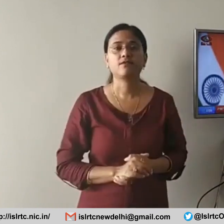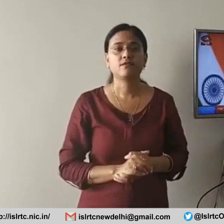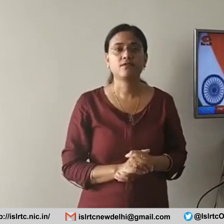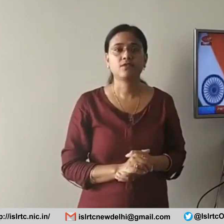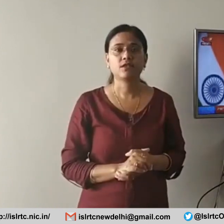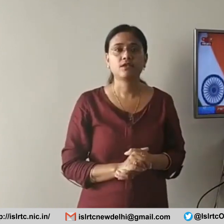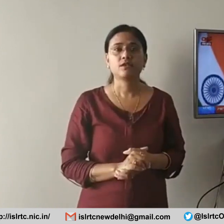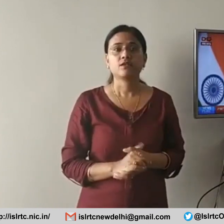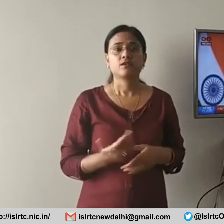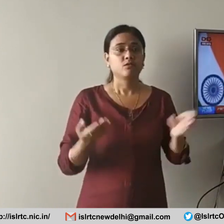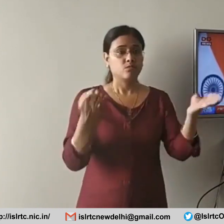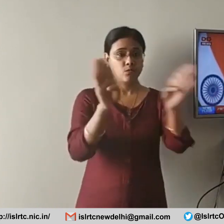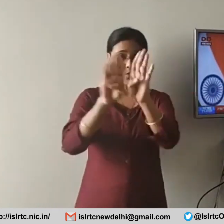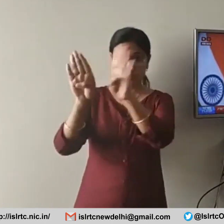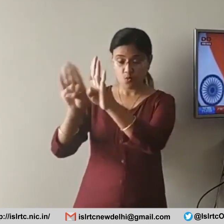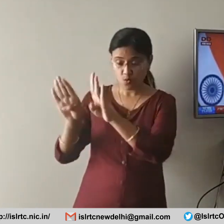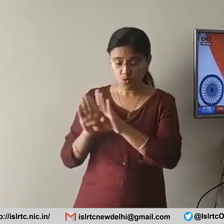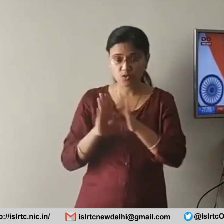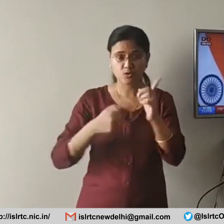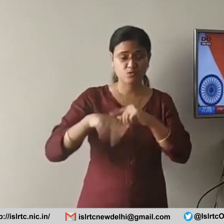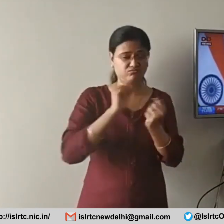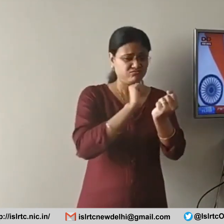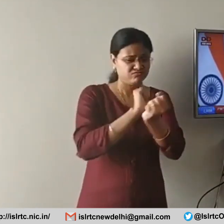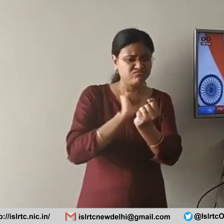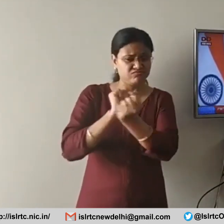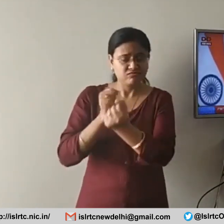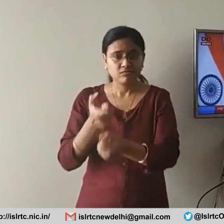है। लॉकडाउन के इन बंधनों के बीच